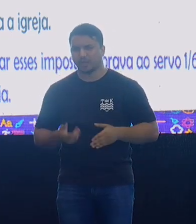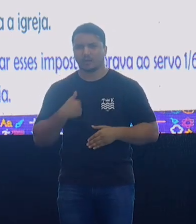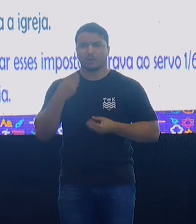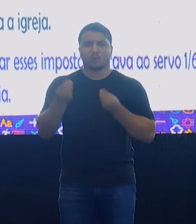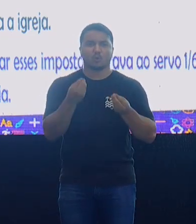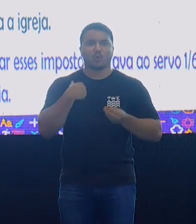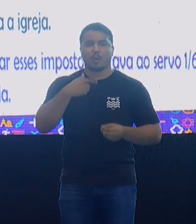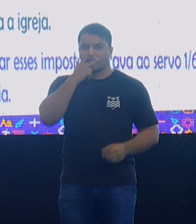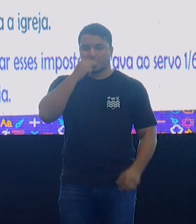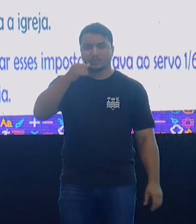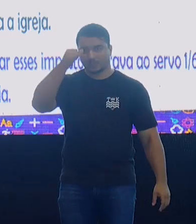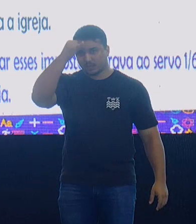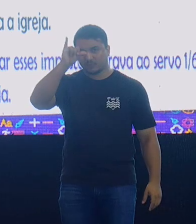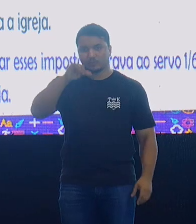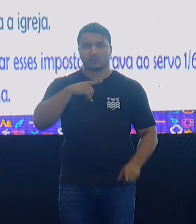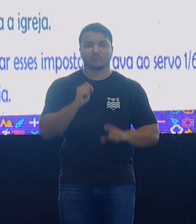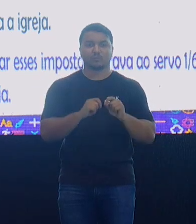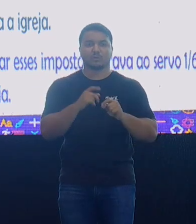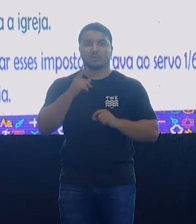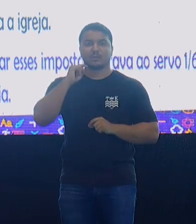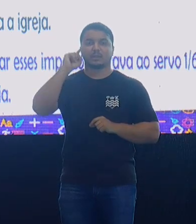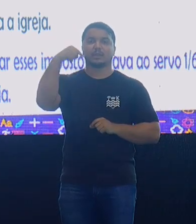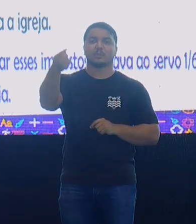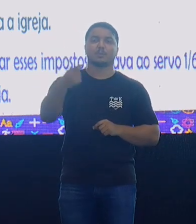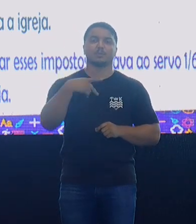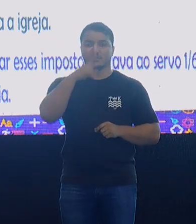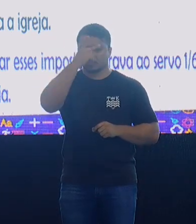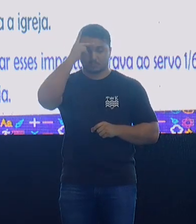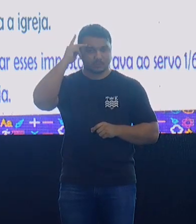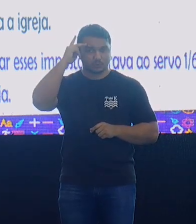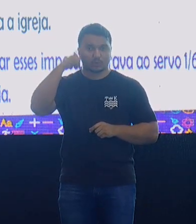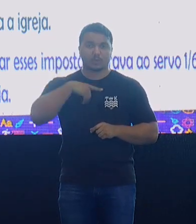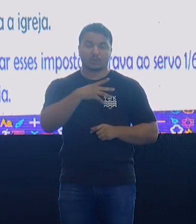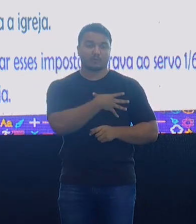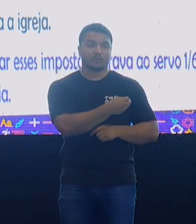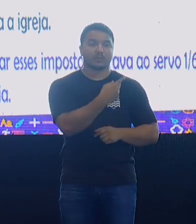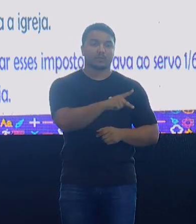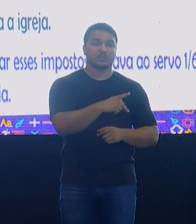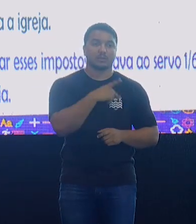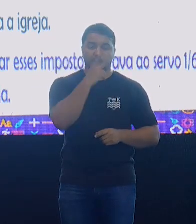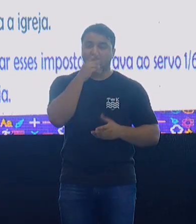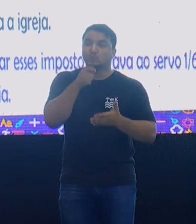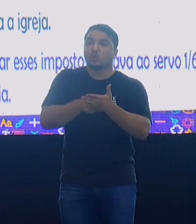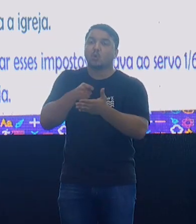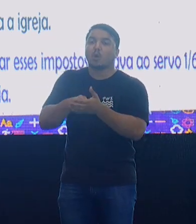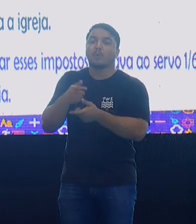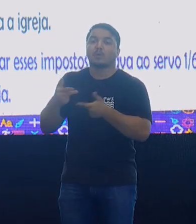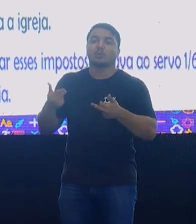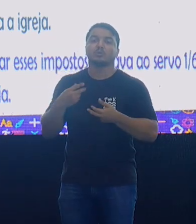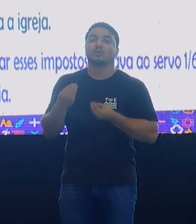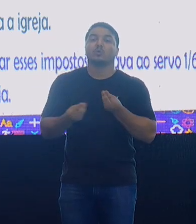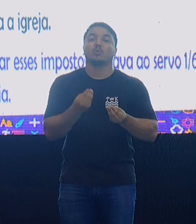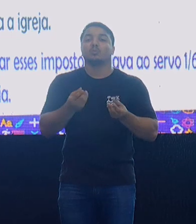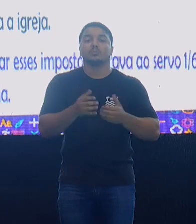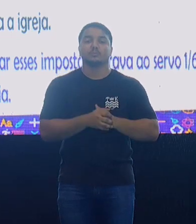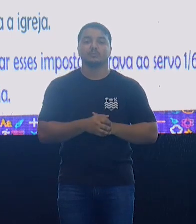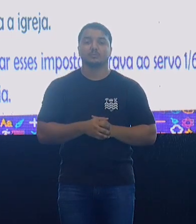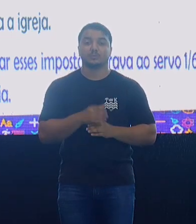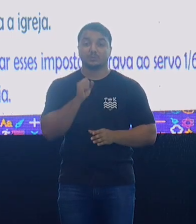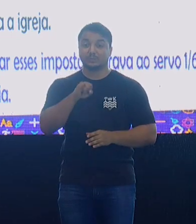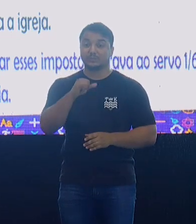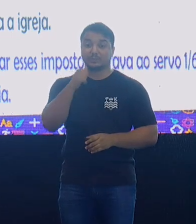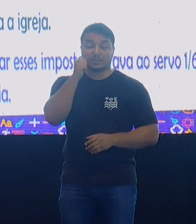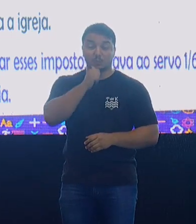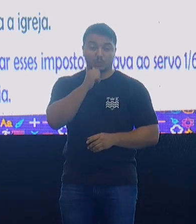feudal evitava que mais tarde os bastardos viessem cobrar alguma coisa dele, caso a